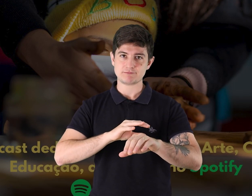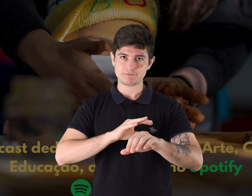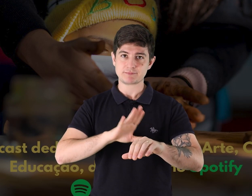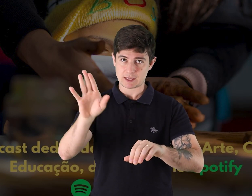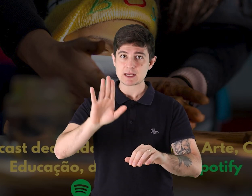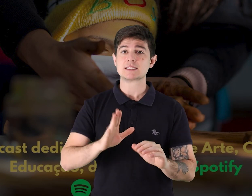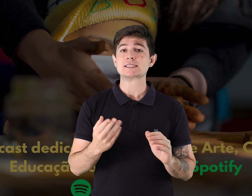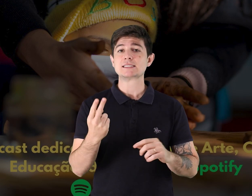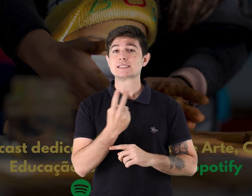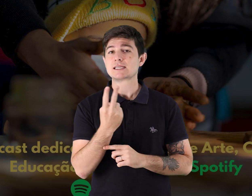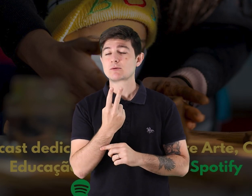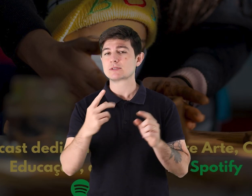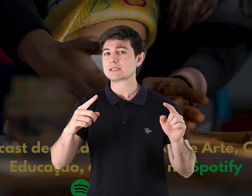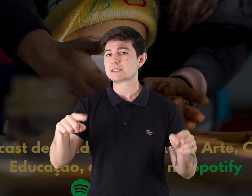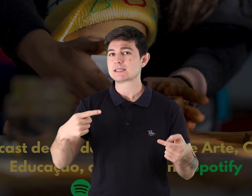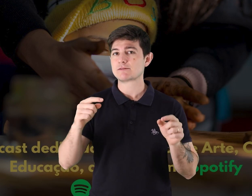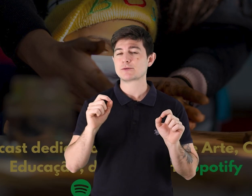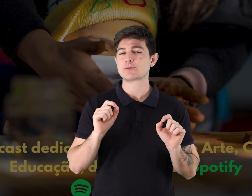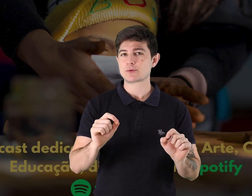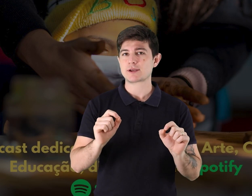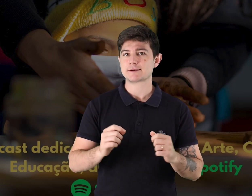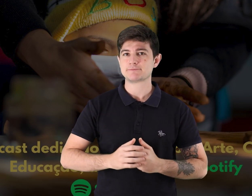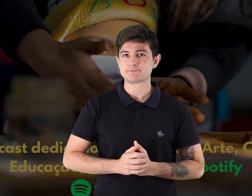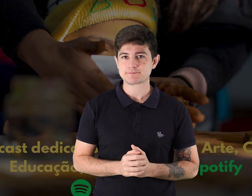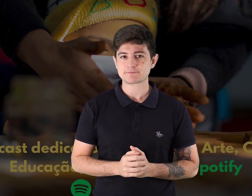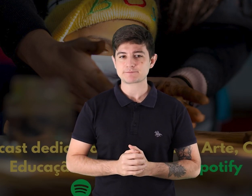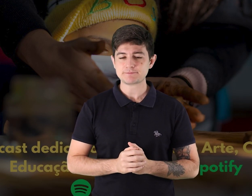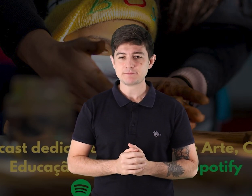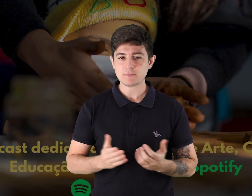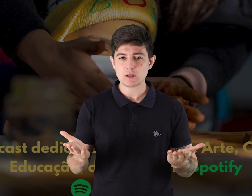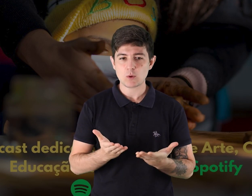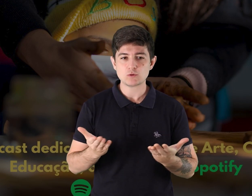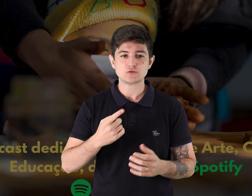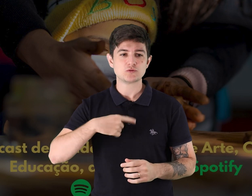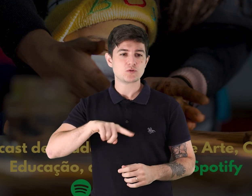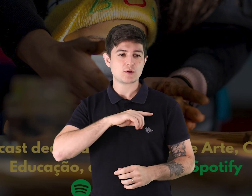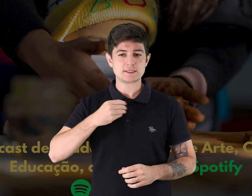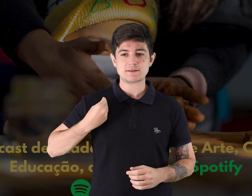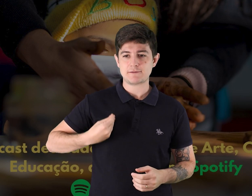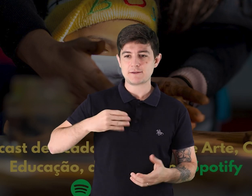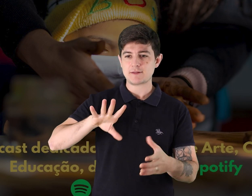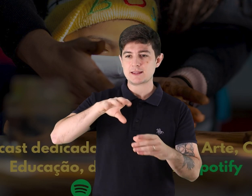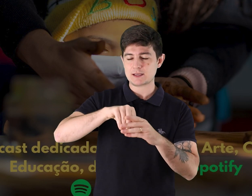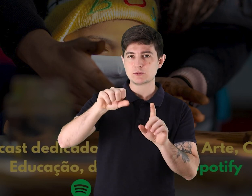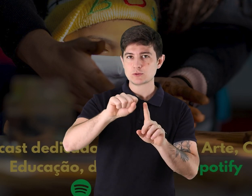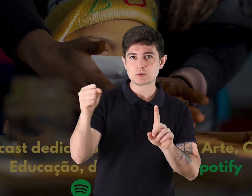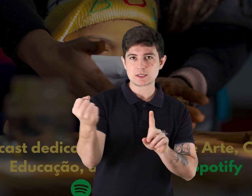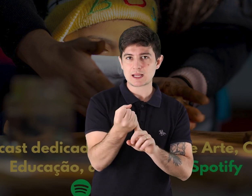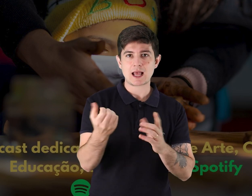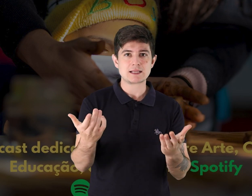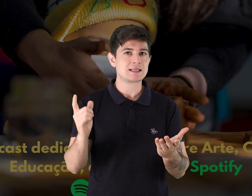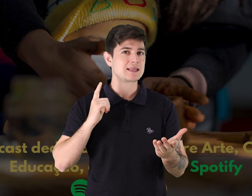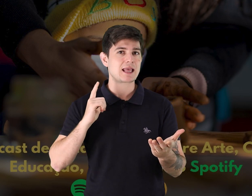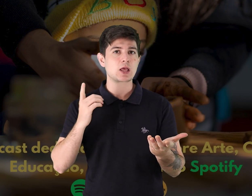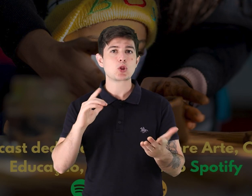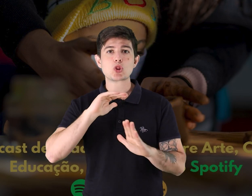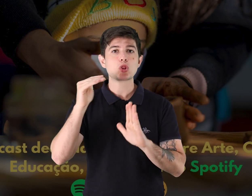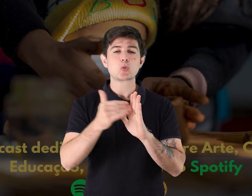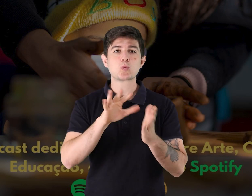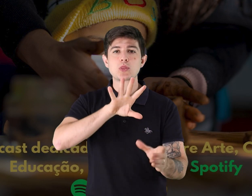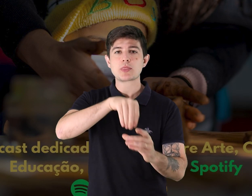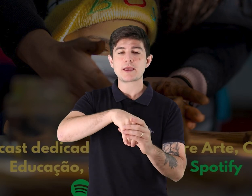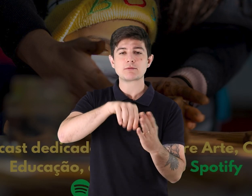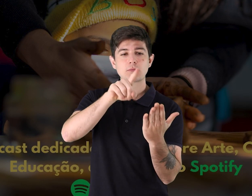O segundo desafio são as telas. Hoje nós vivemos uma sociedade